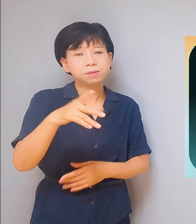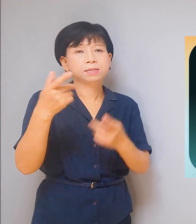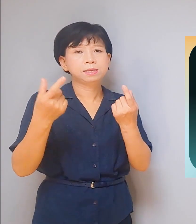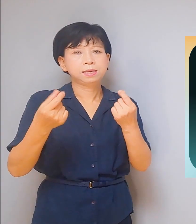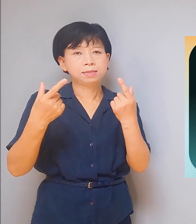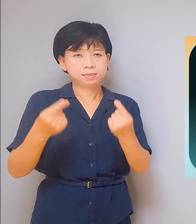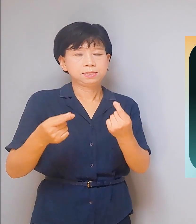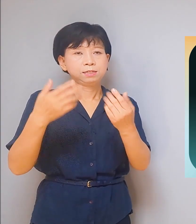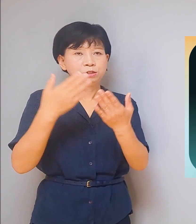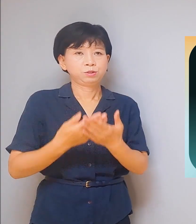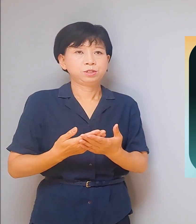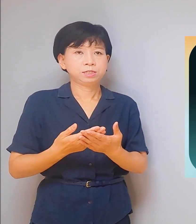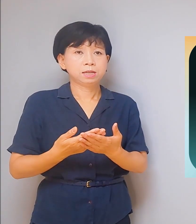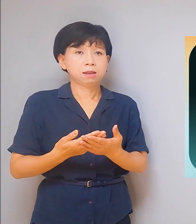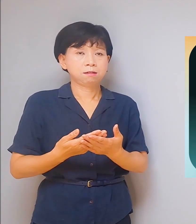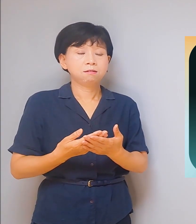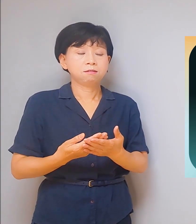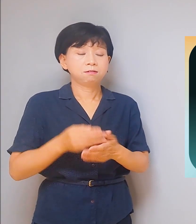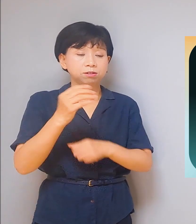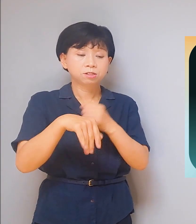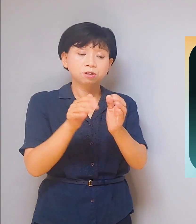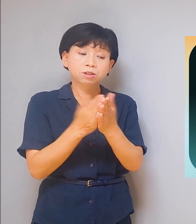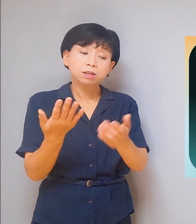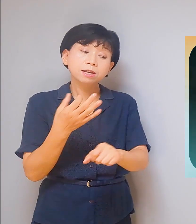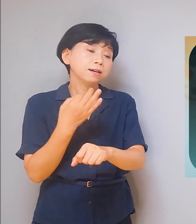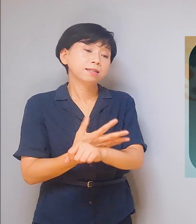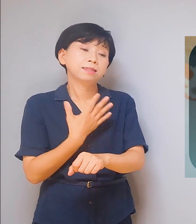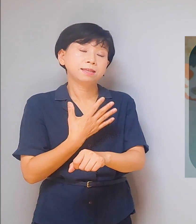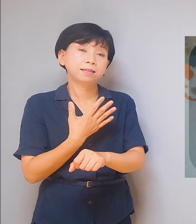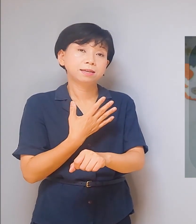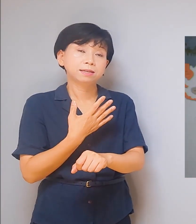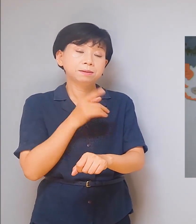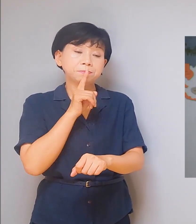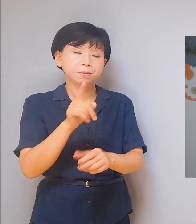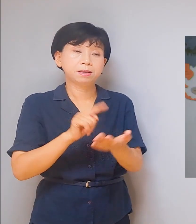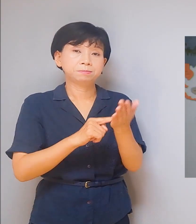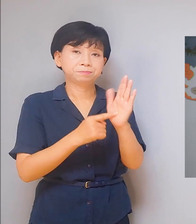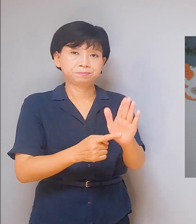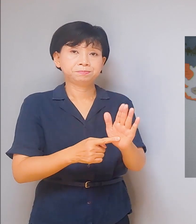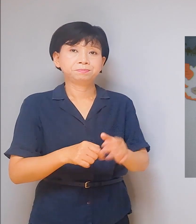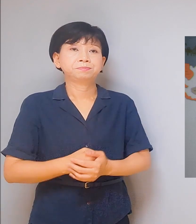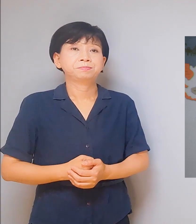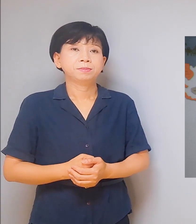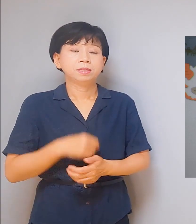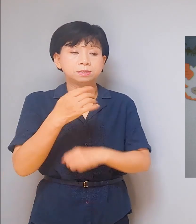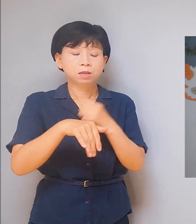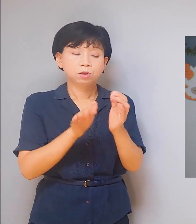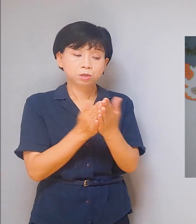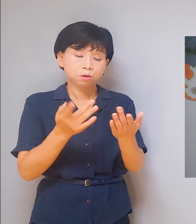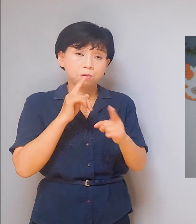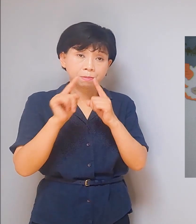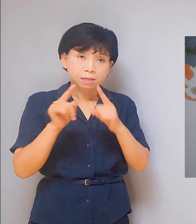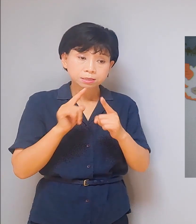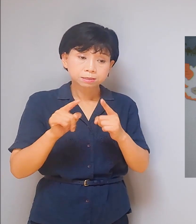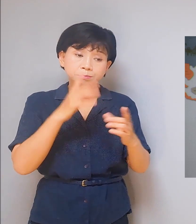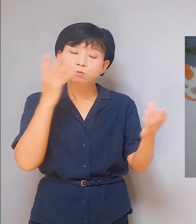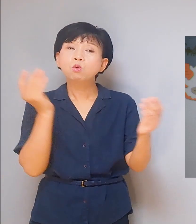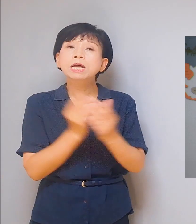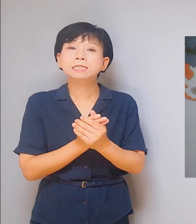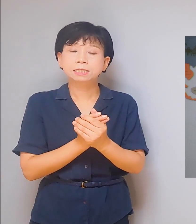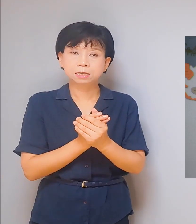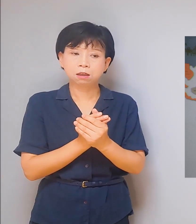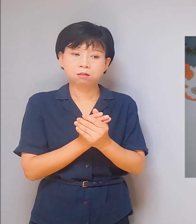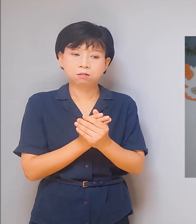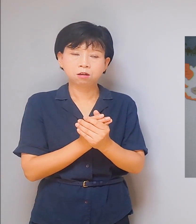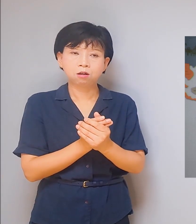아멘. 성경은 아주 단순하고 명료하게 말씀하고 있습니다. 여러분 성경 말씀은요